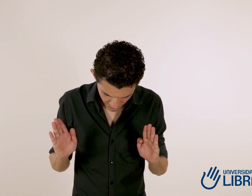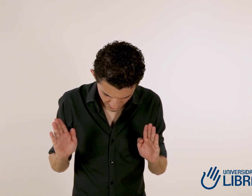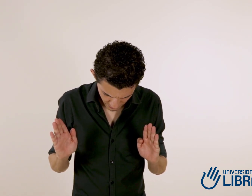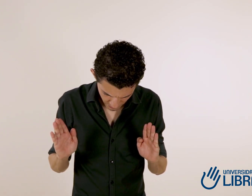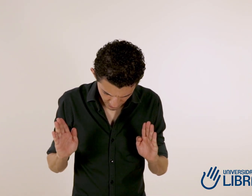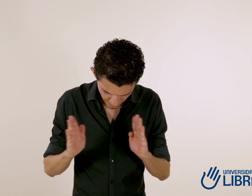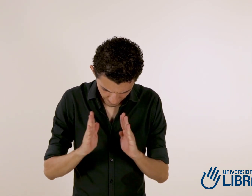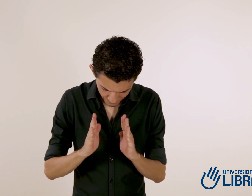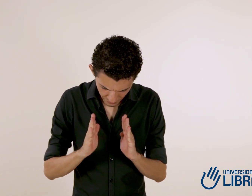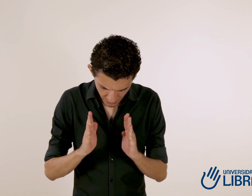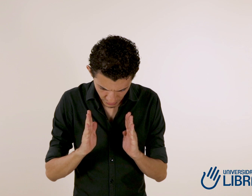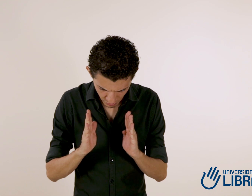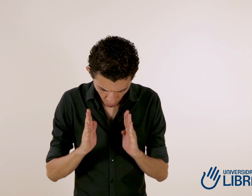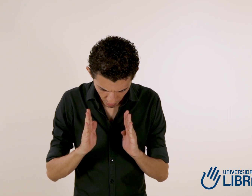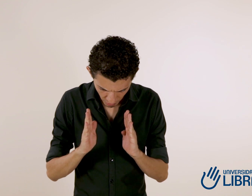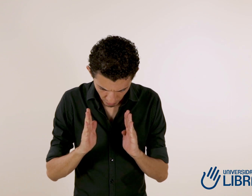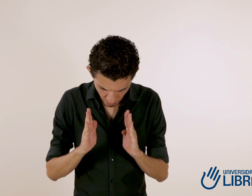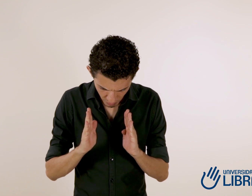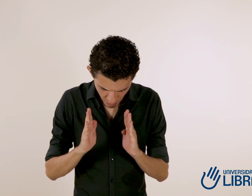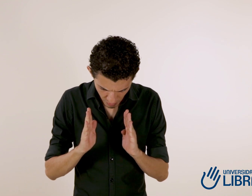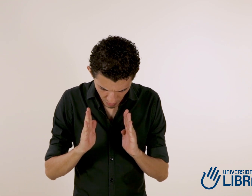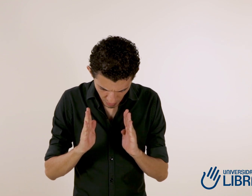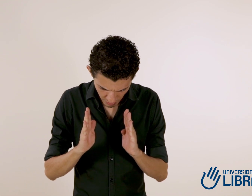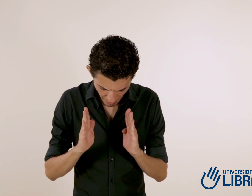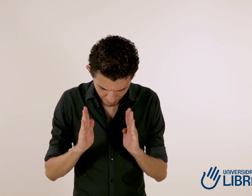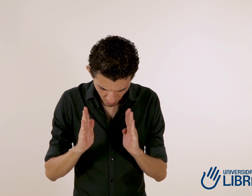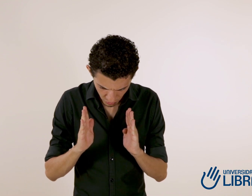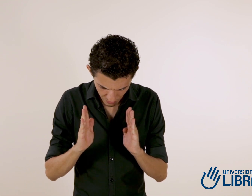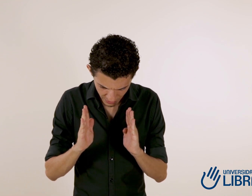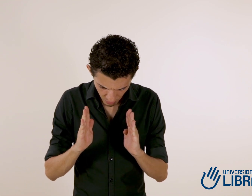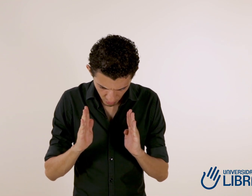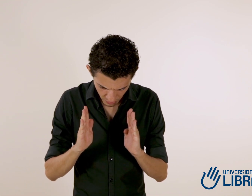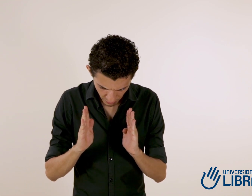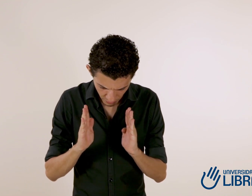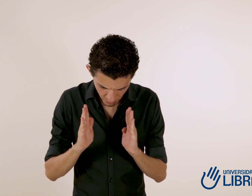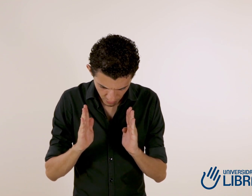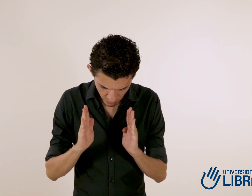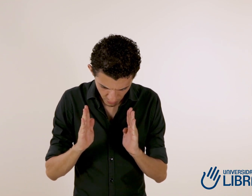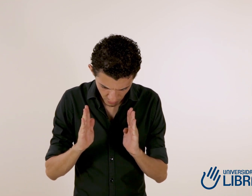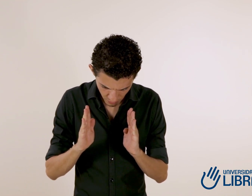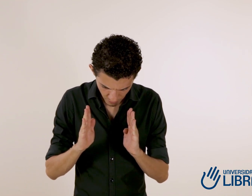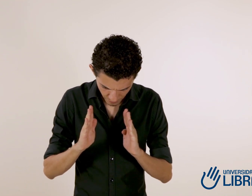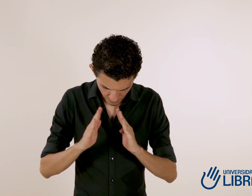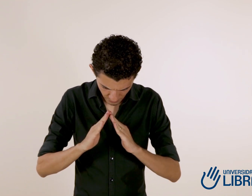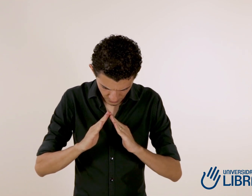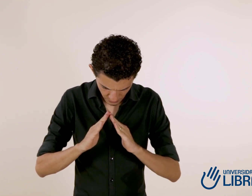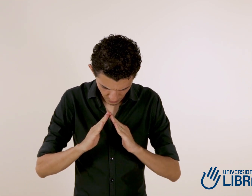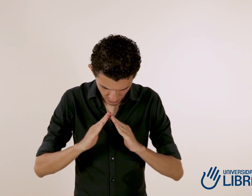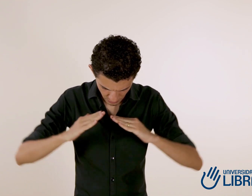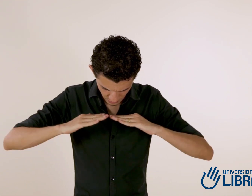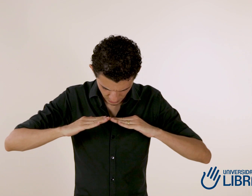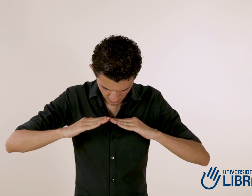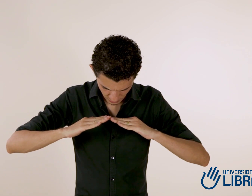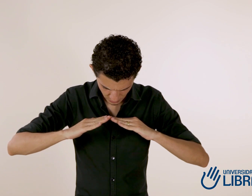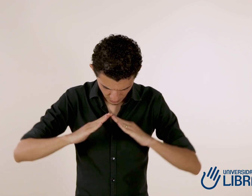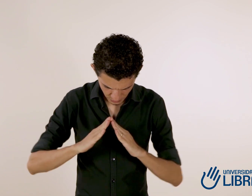concêntricas, se tocam na ponta uma da outra. Sim, sim,